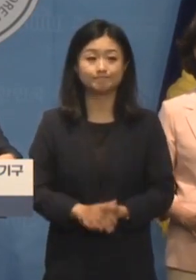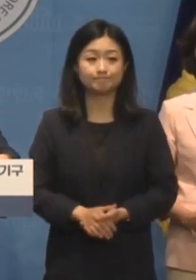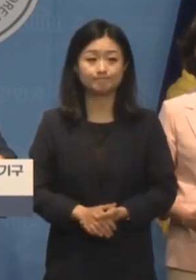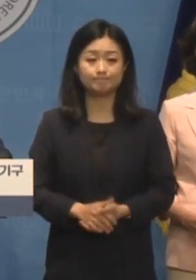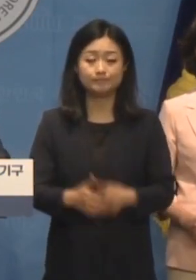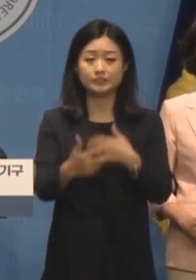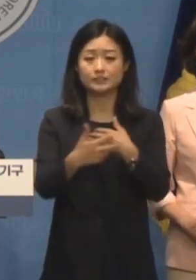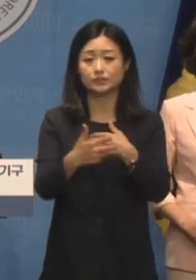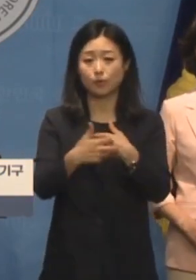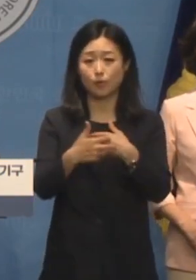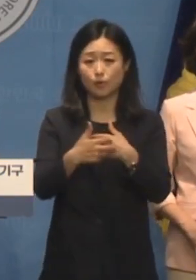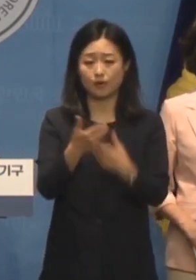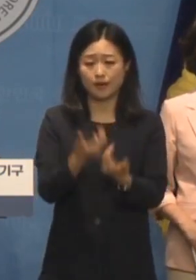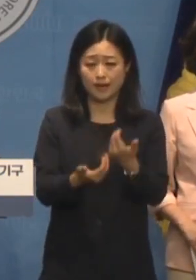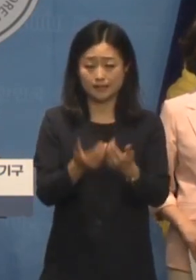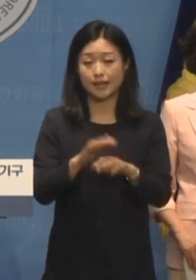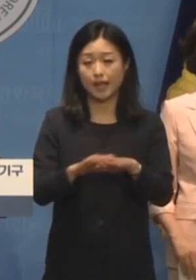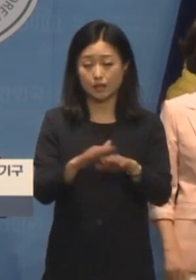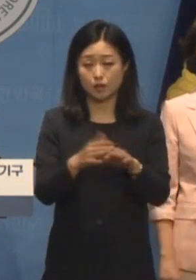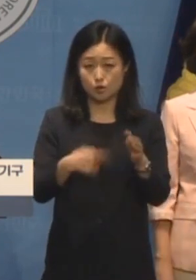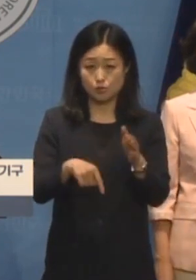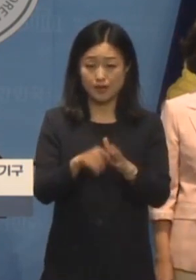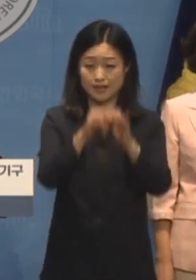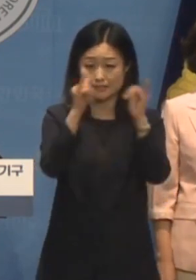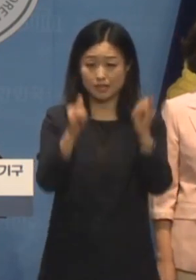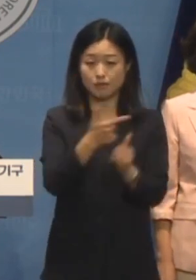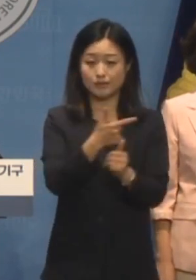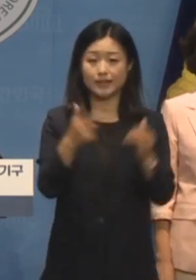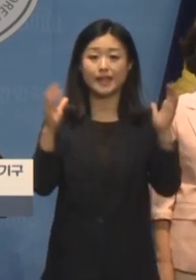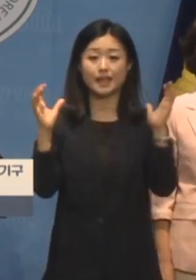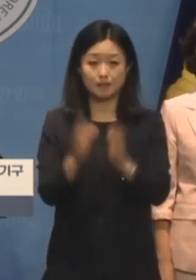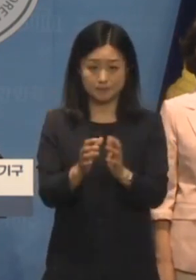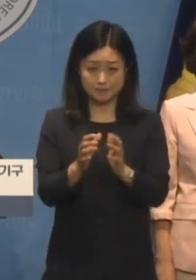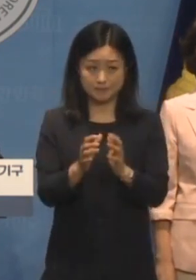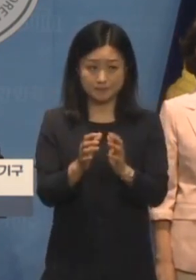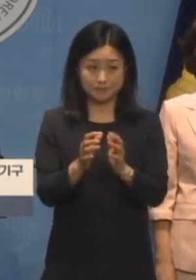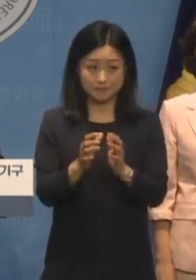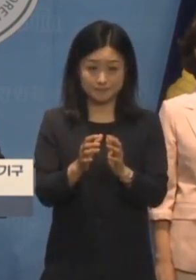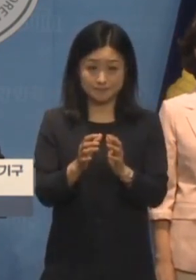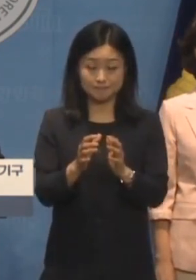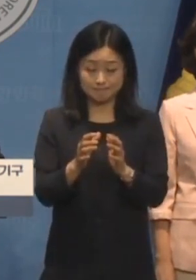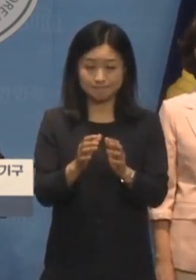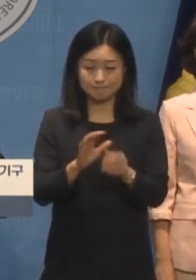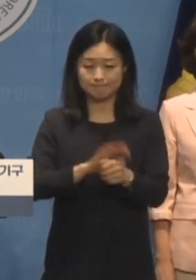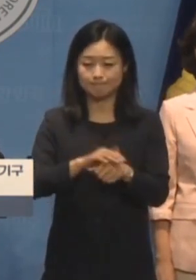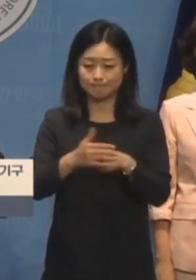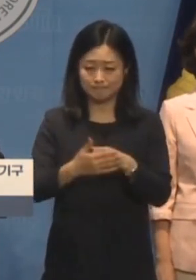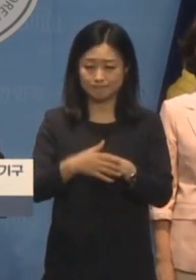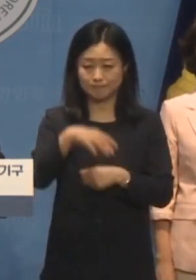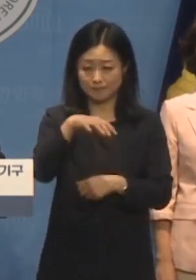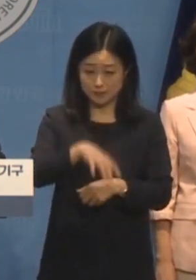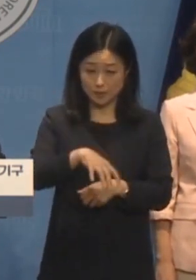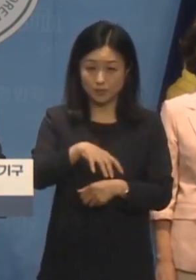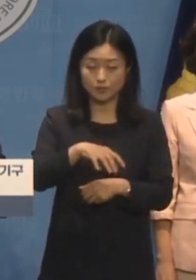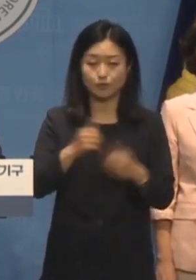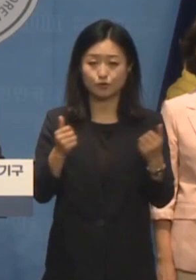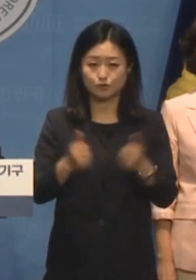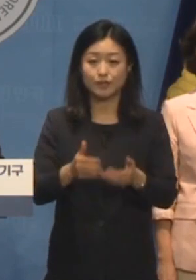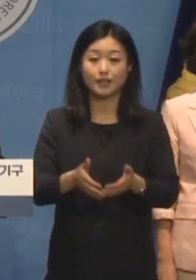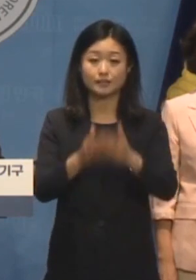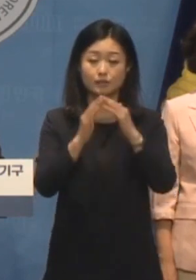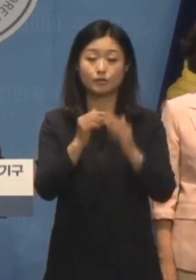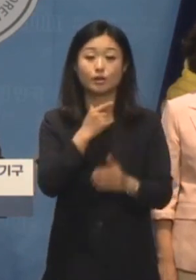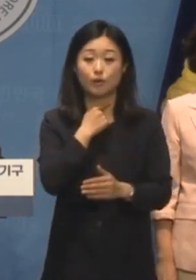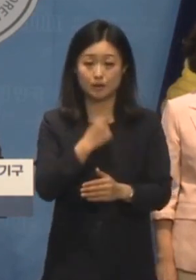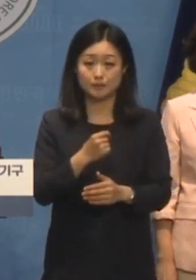의대 해결을 위한 사 대협 국회 설치를 촉구하기 위한 기자을 하기 위해서 어